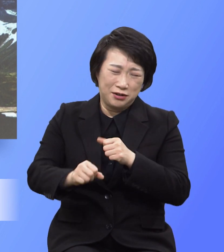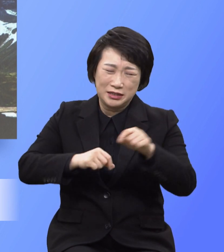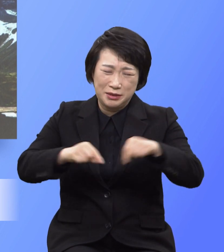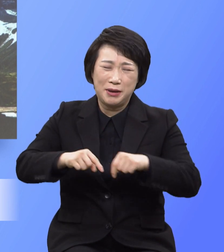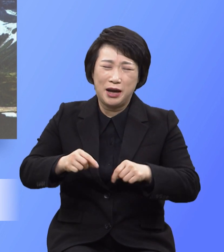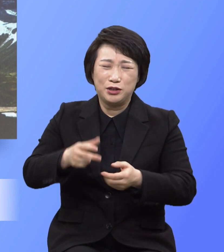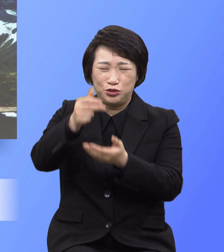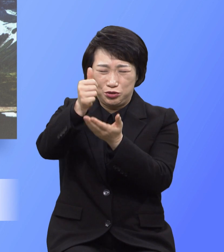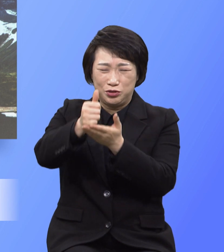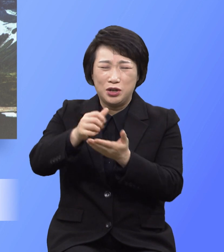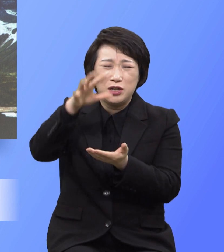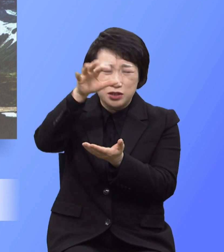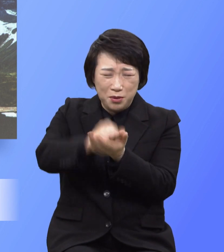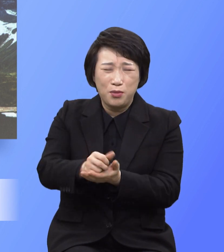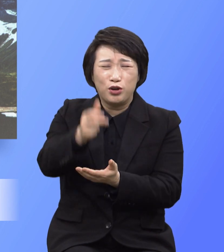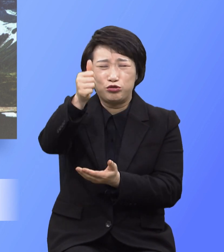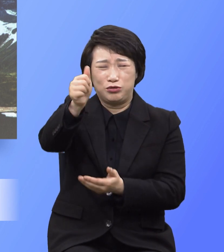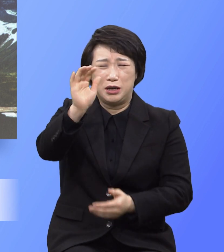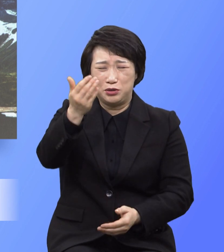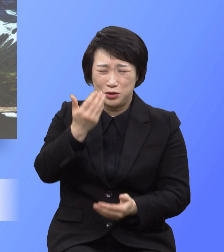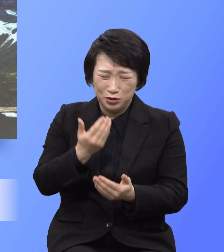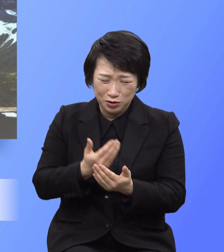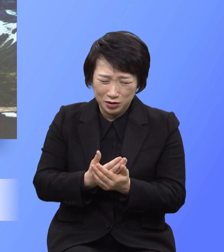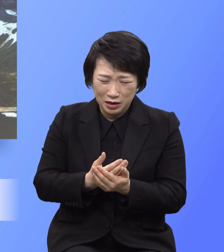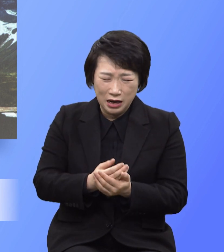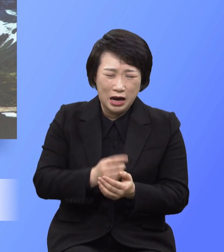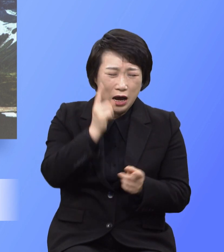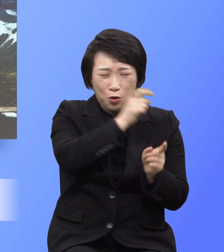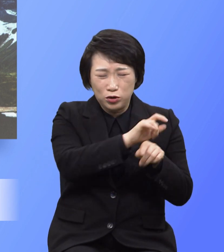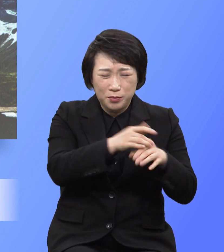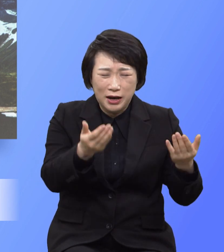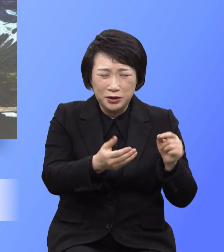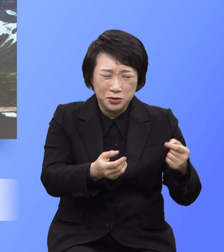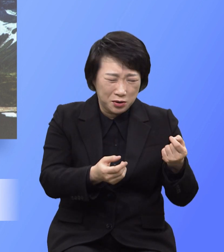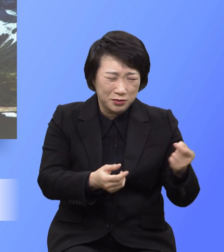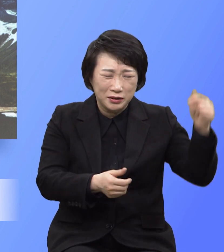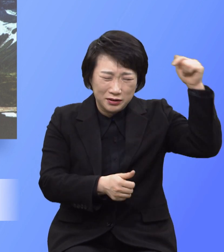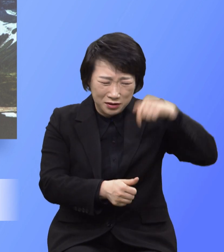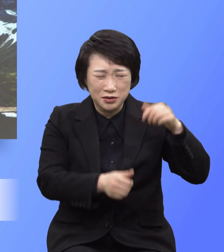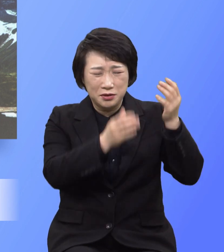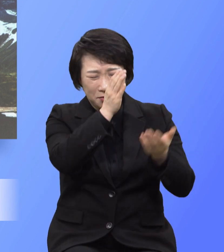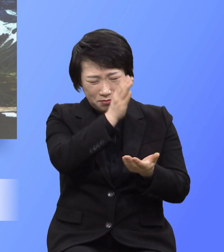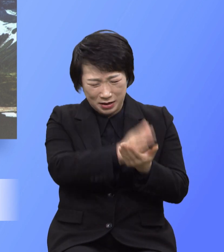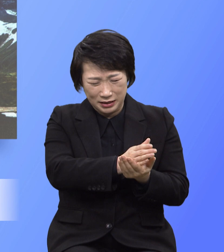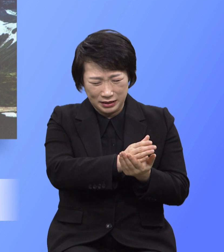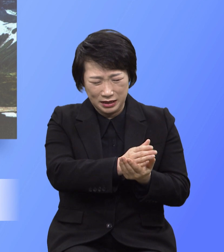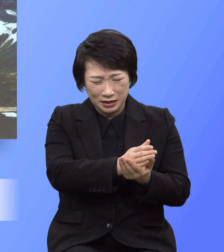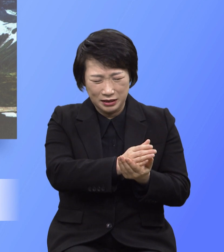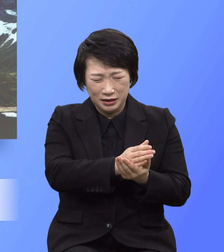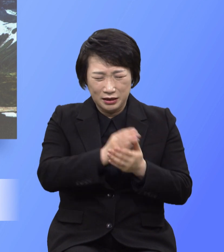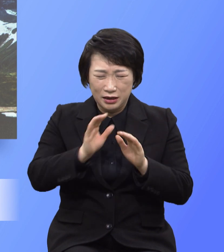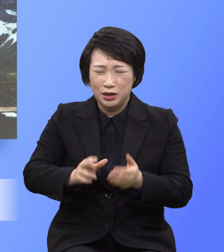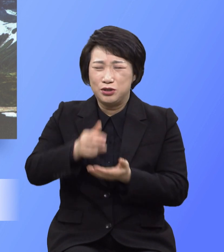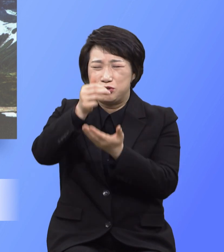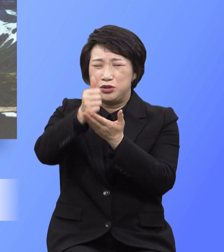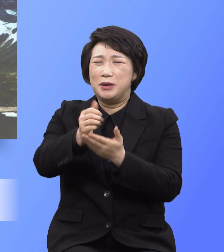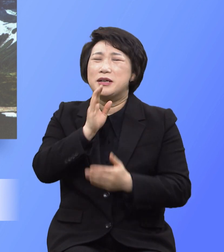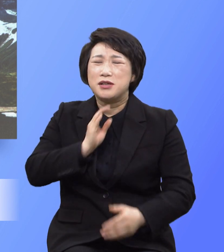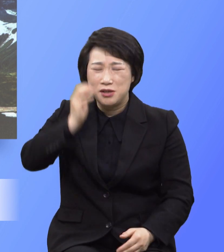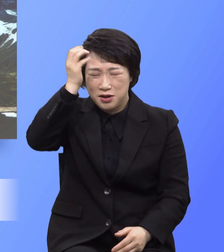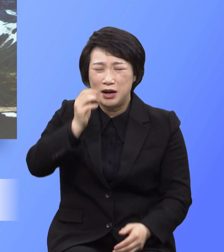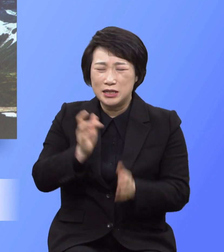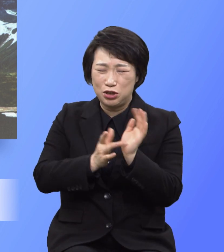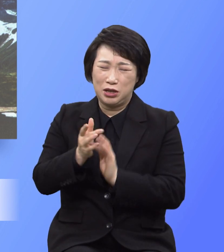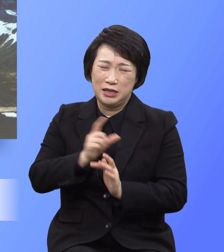지배자, 정복자가 되소서. 악한 원수는 틈타지 못하도록 주님의